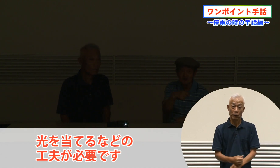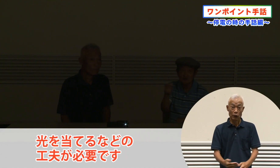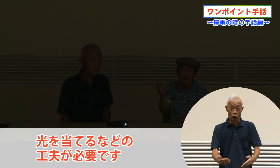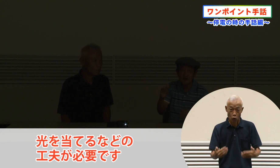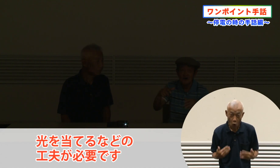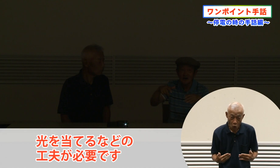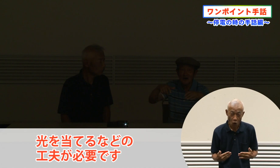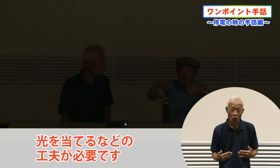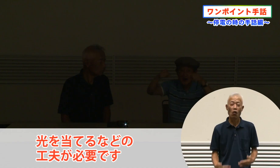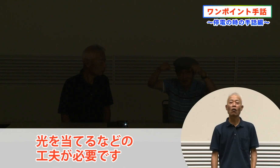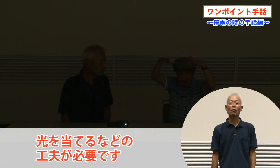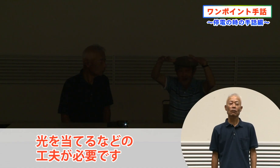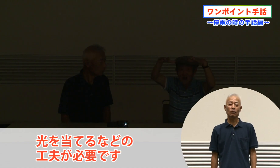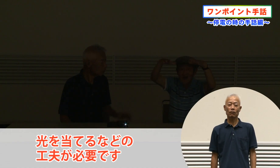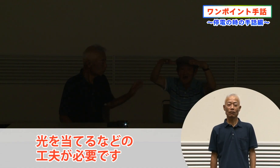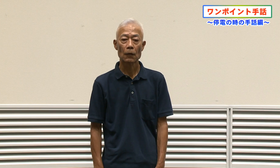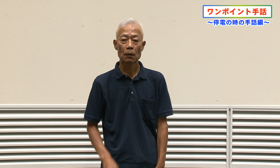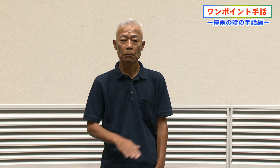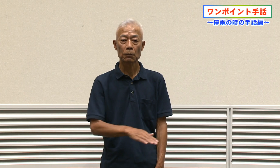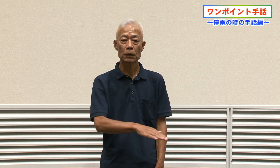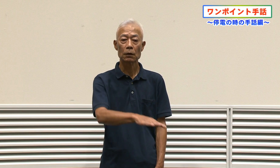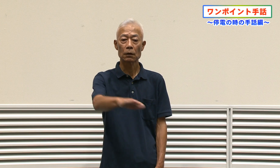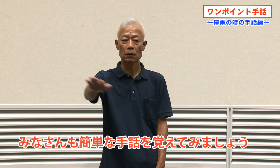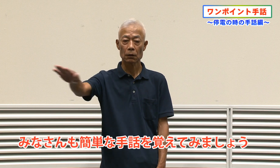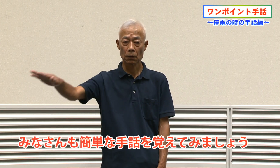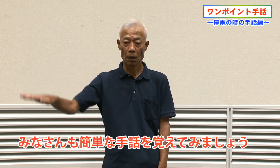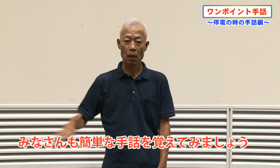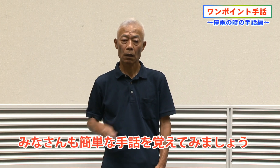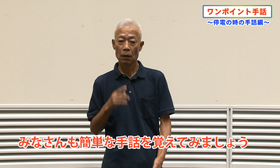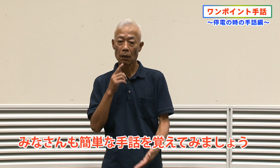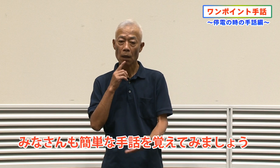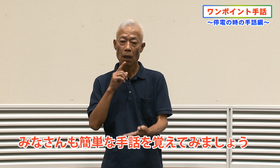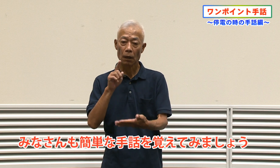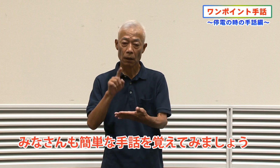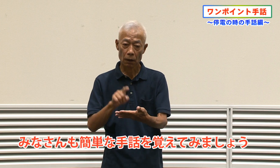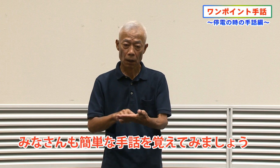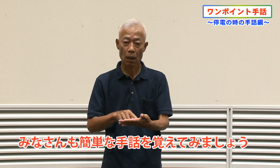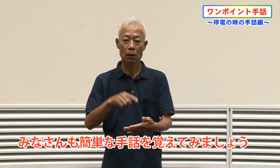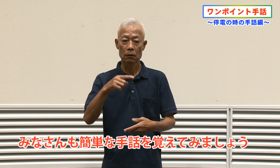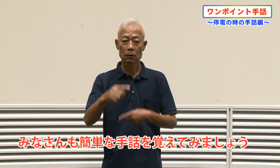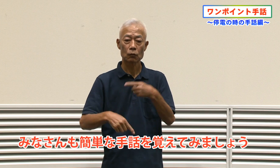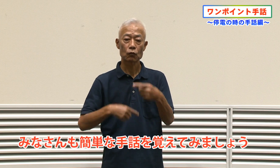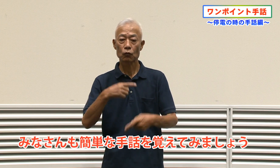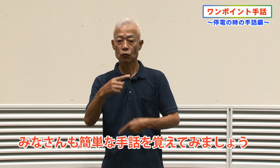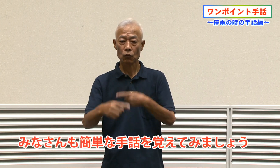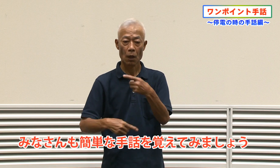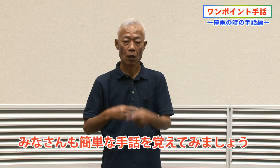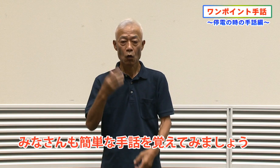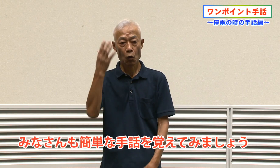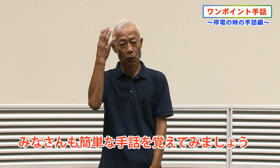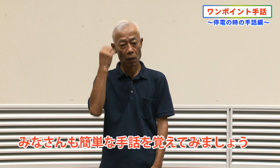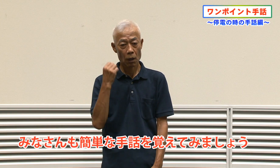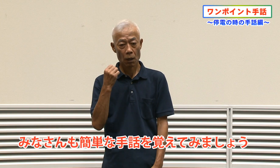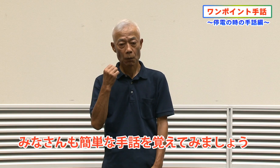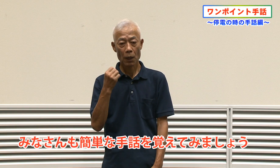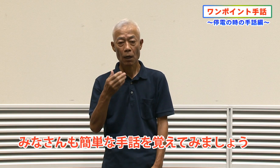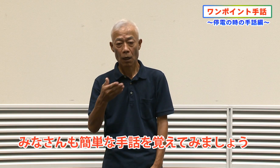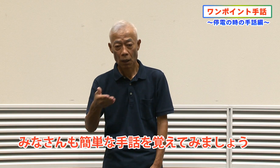工夫が必要です。皆さんも簡単な手話を覚えてみましょう。